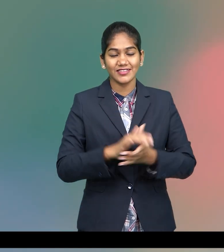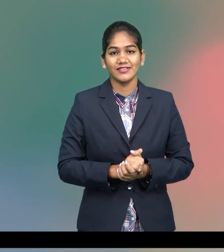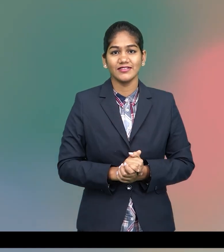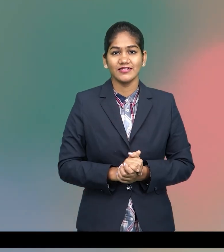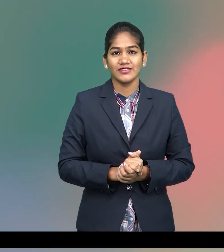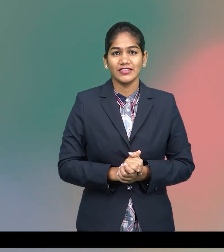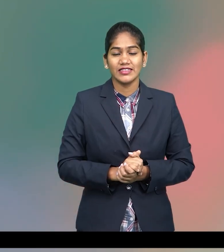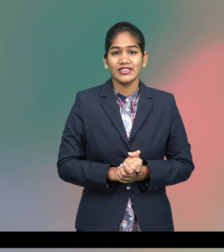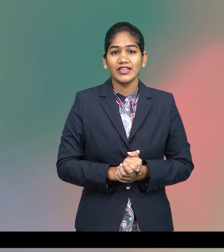తేమ,